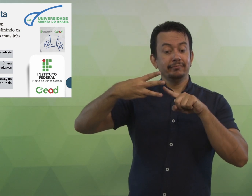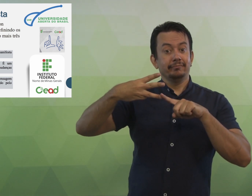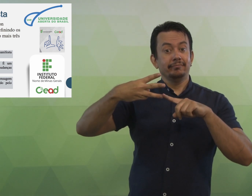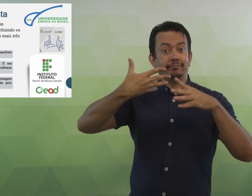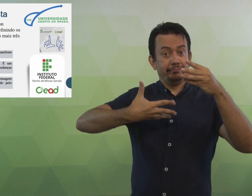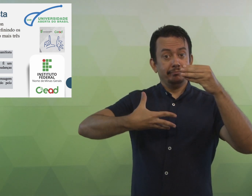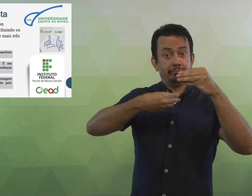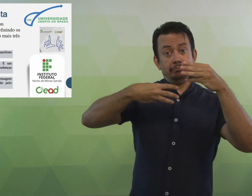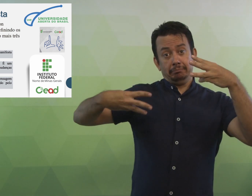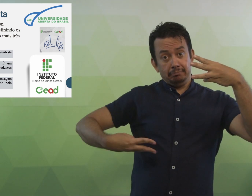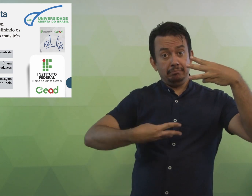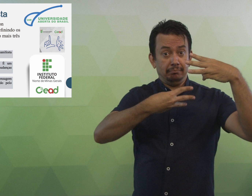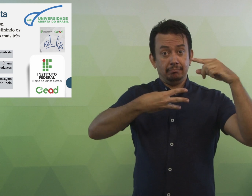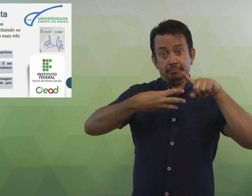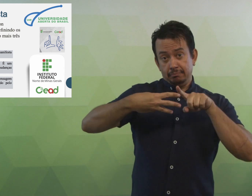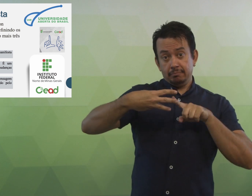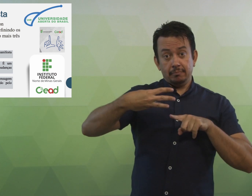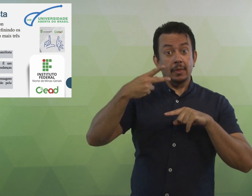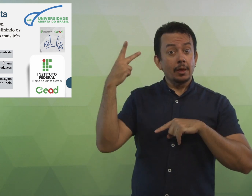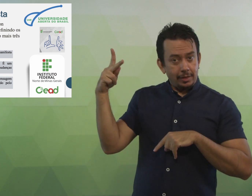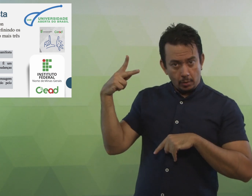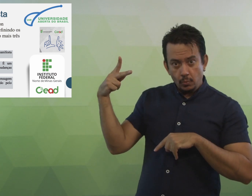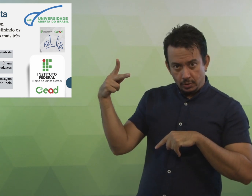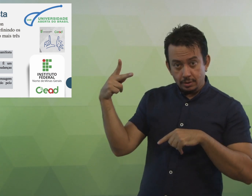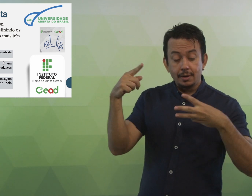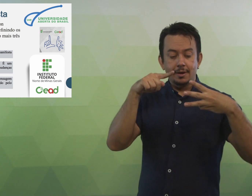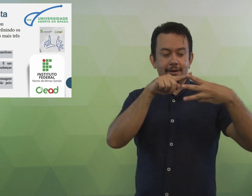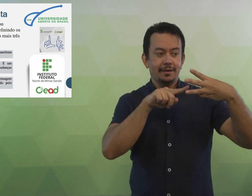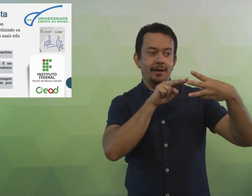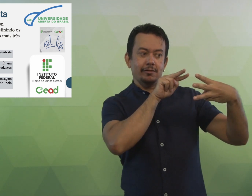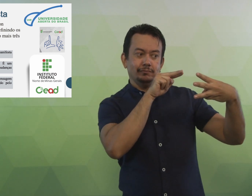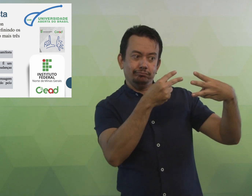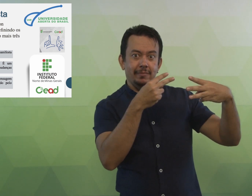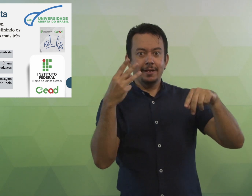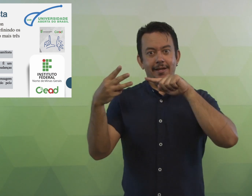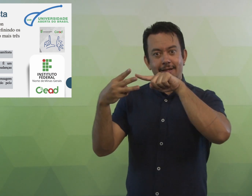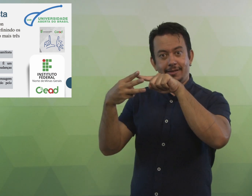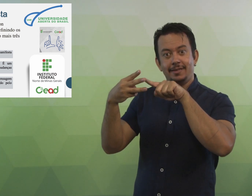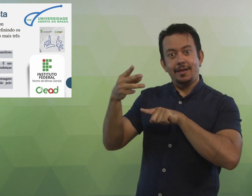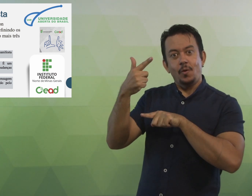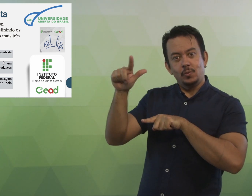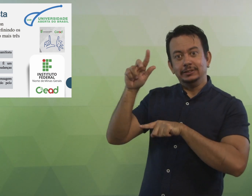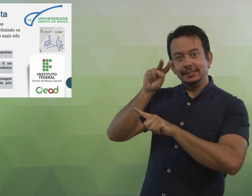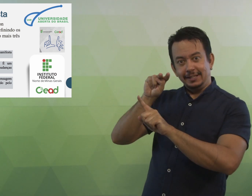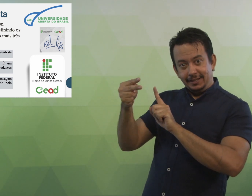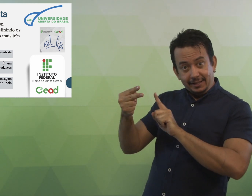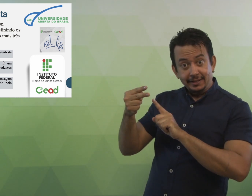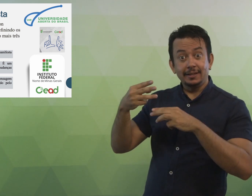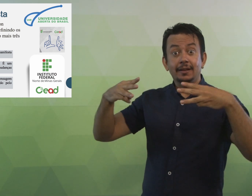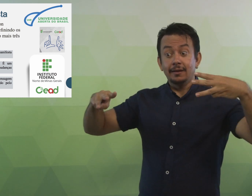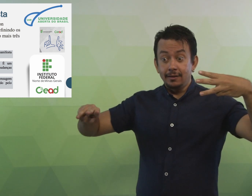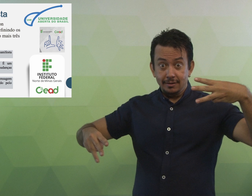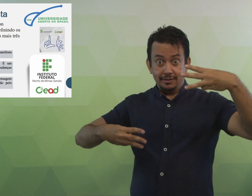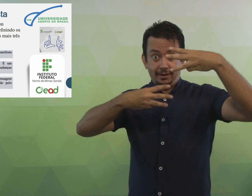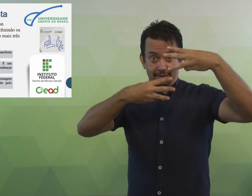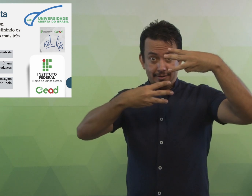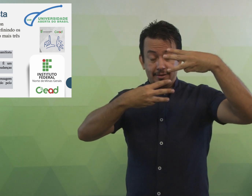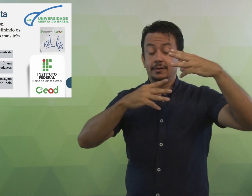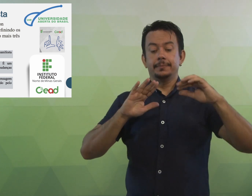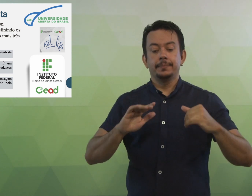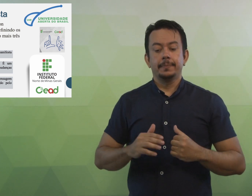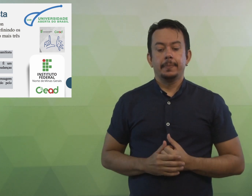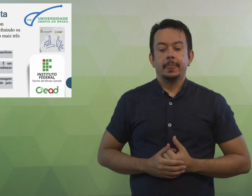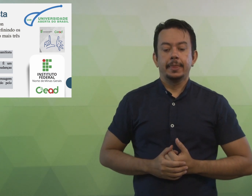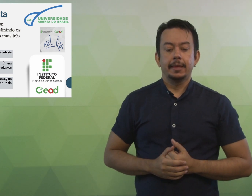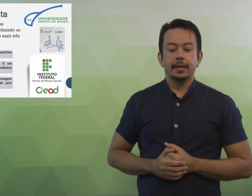Então, esse autor, esse Jacobson, ele vem e elenca mais três funções